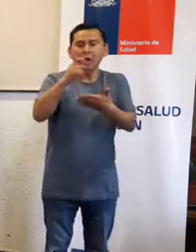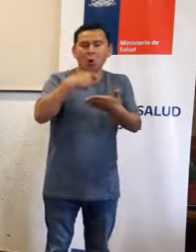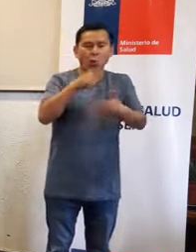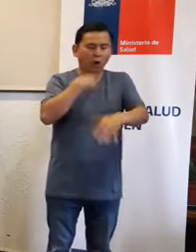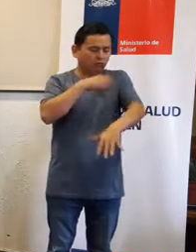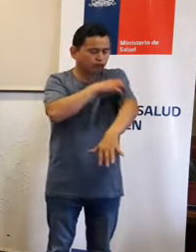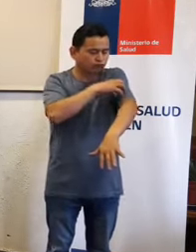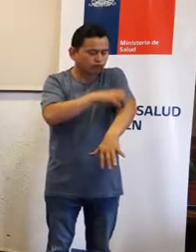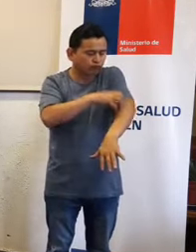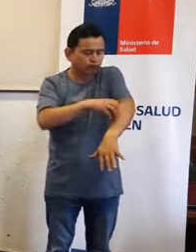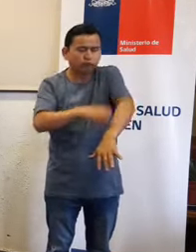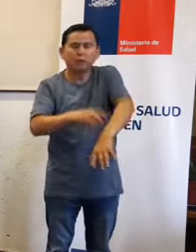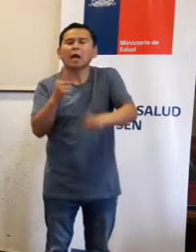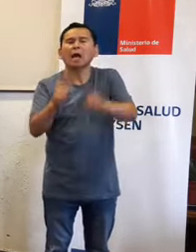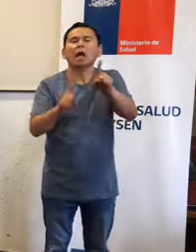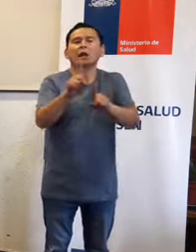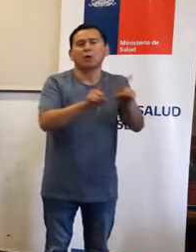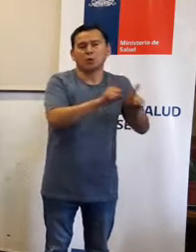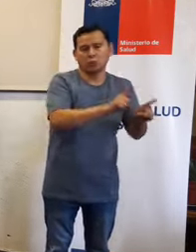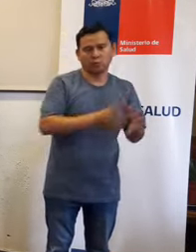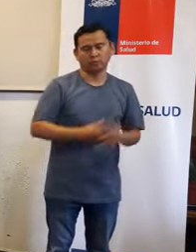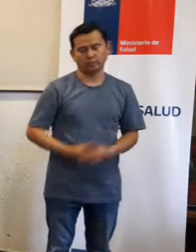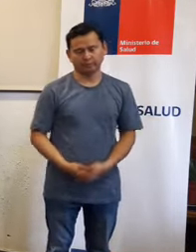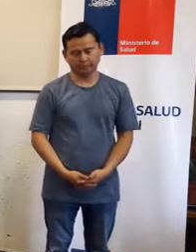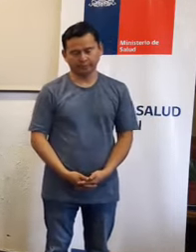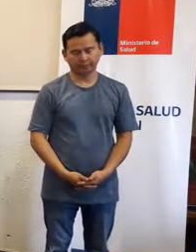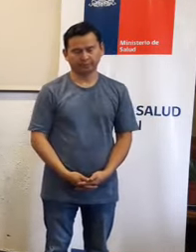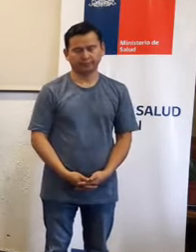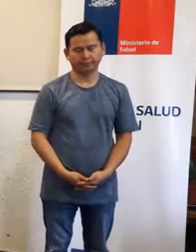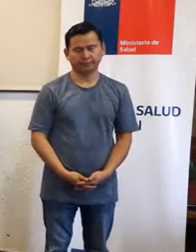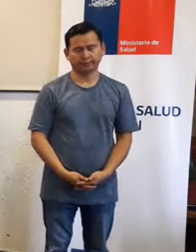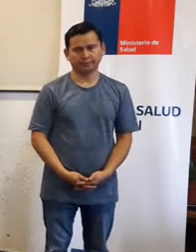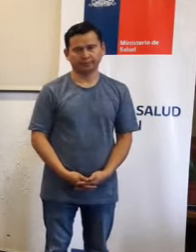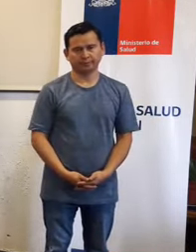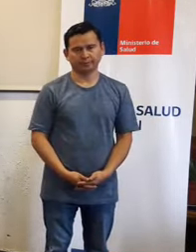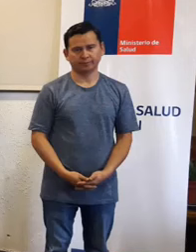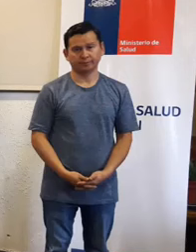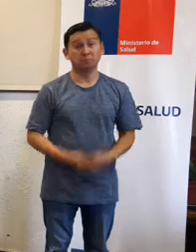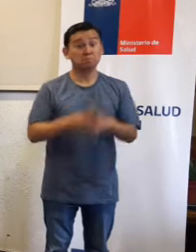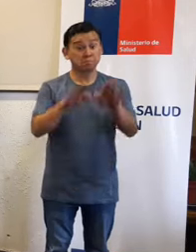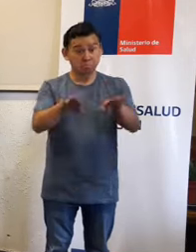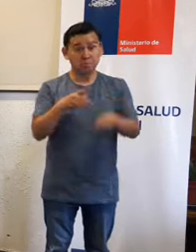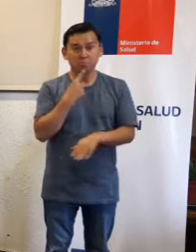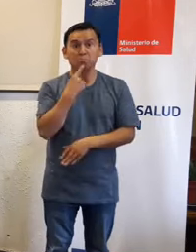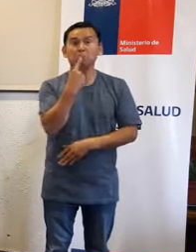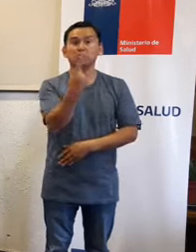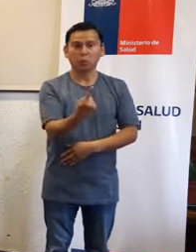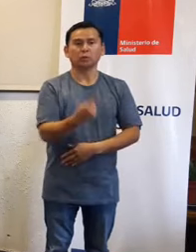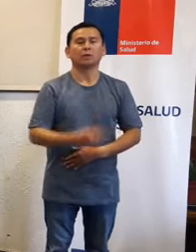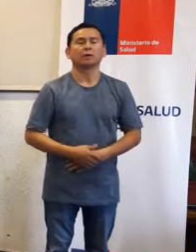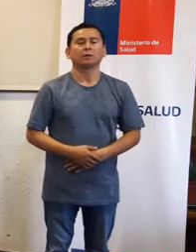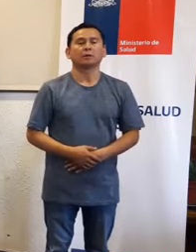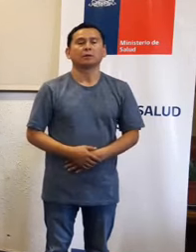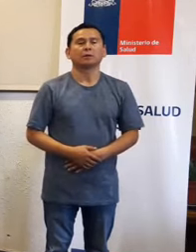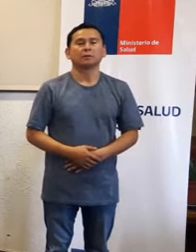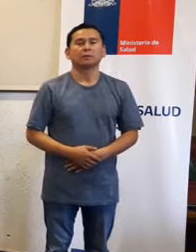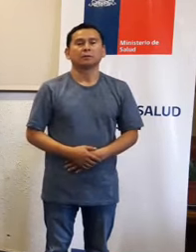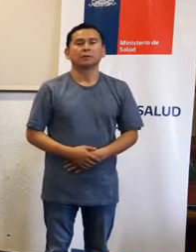conforme la necesidad que presenten esos territorios comunes o regiones. El mismo medio intendente de Radio Santa María